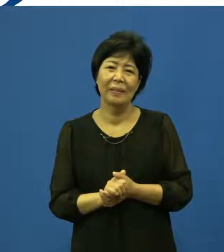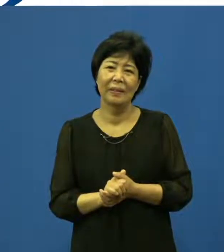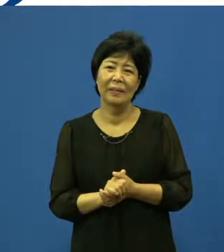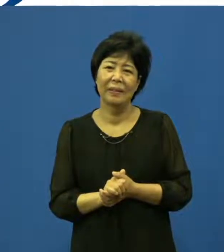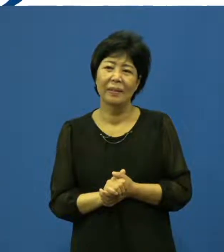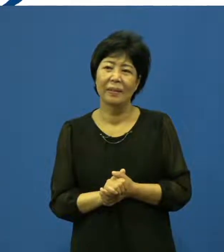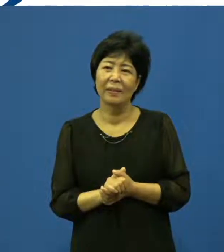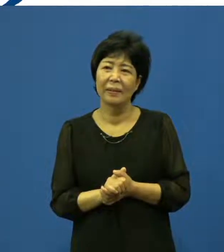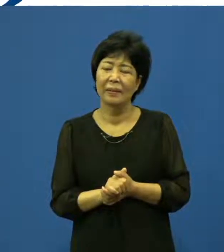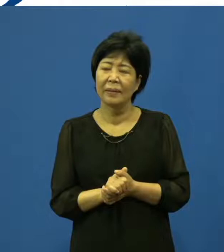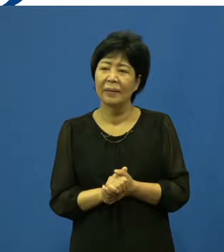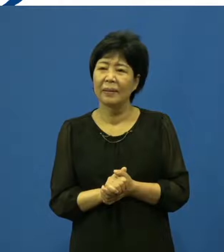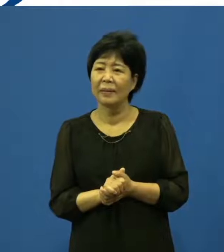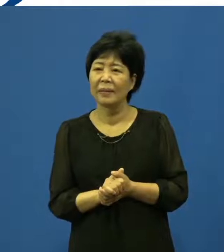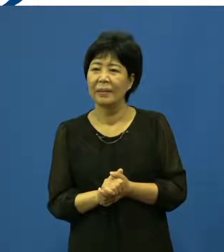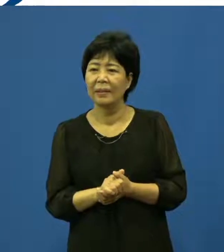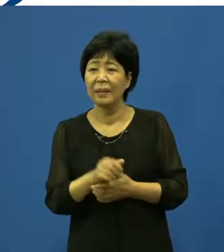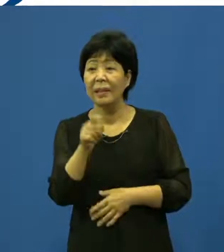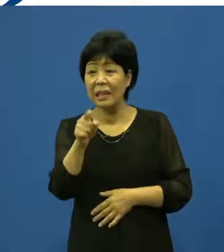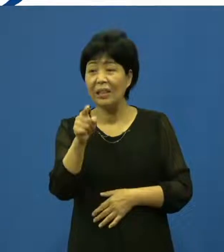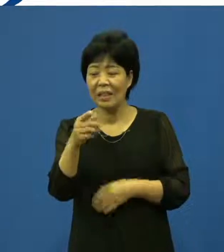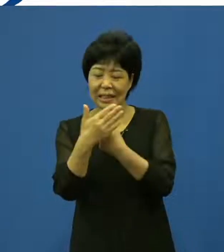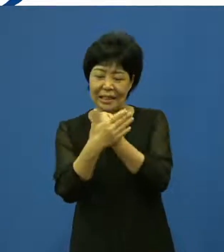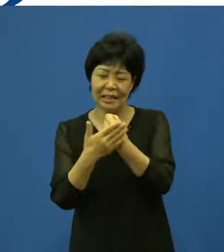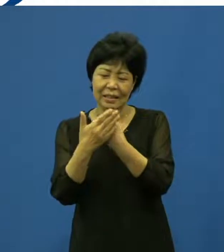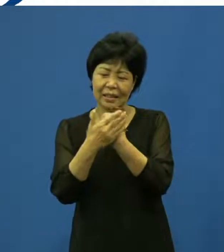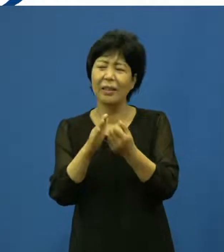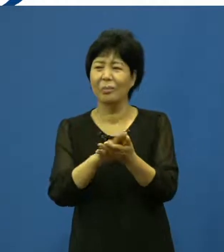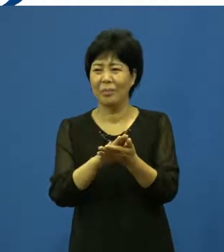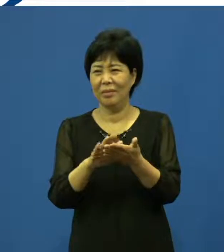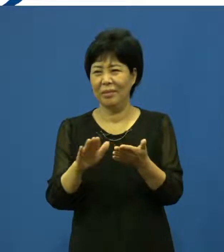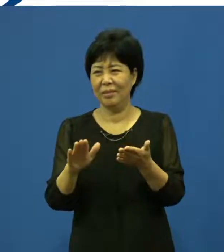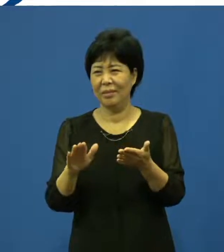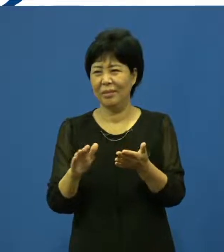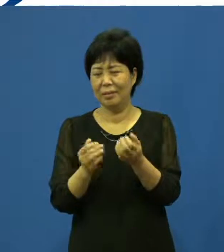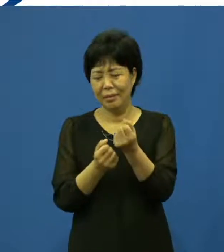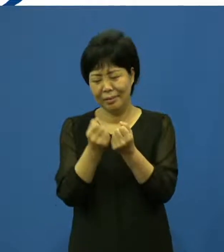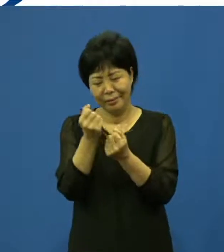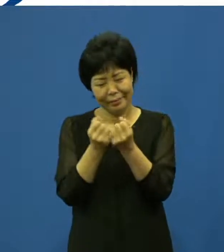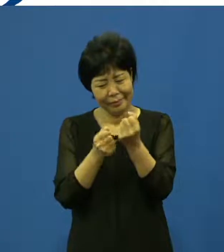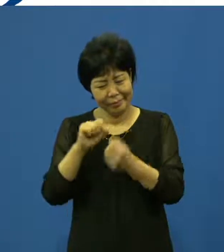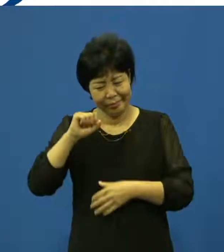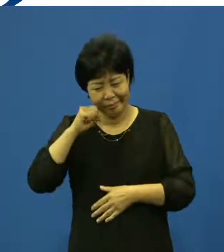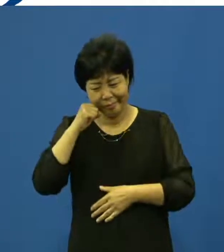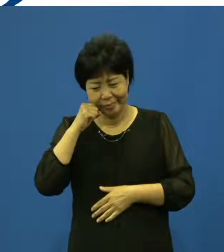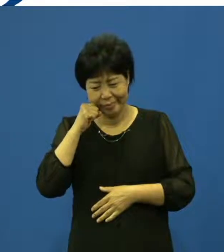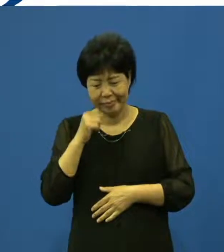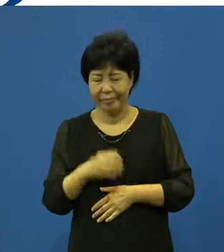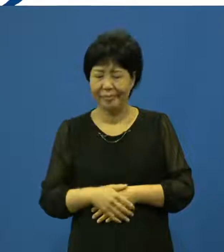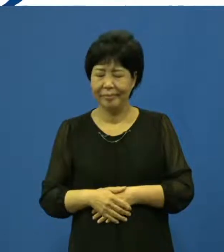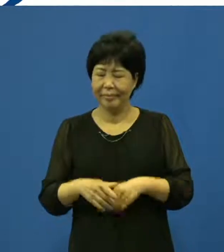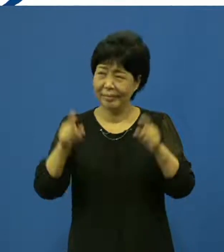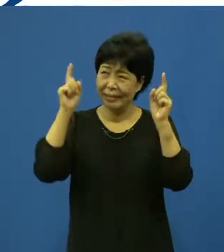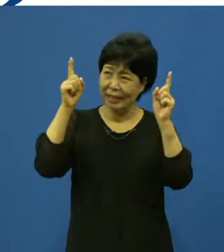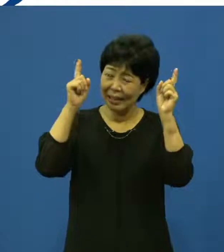자, 여러분, 이것이 은혜인데요. 이 설명이 안 되는 거잖아요. 탕자에 대한 아버지의